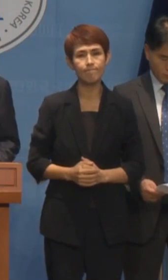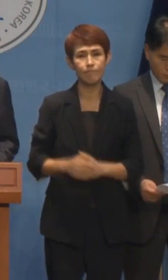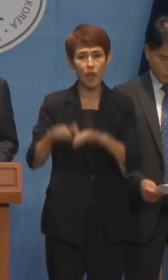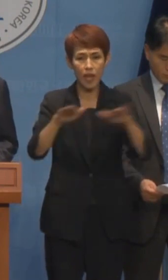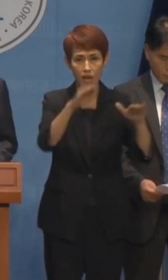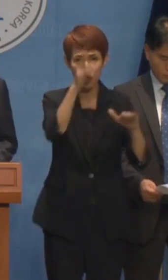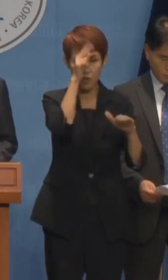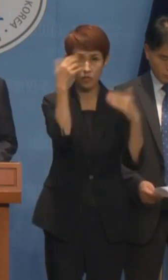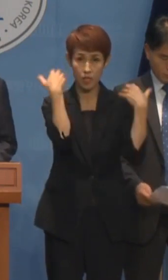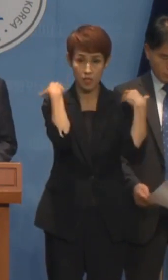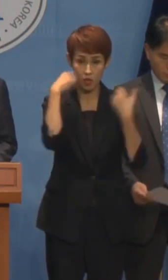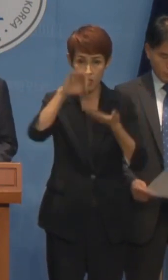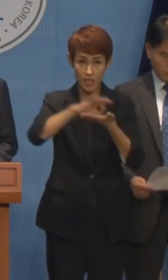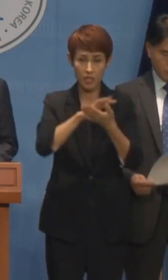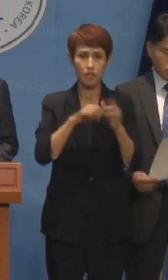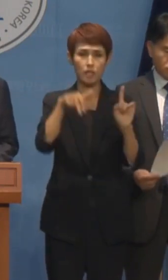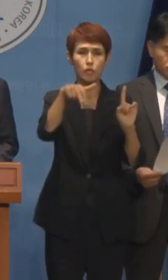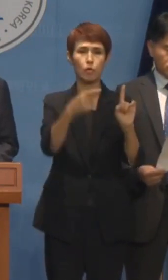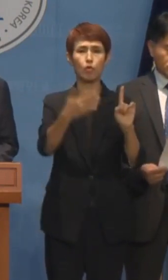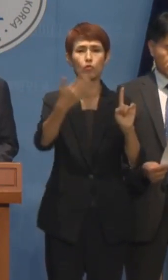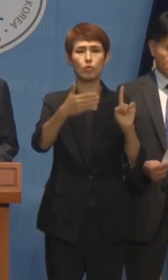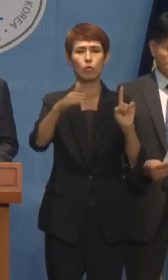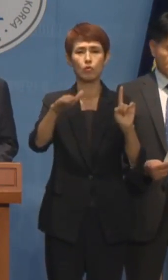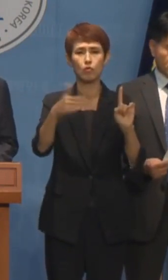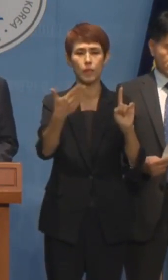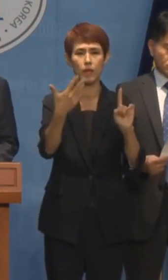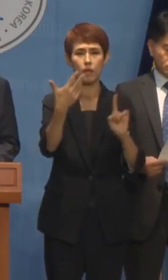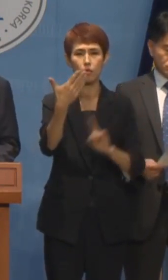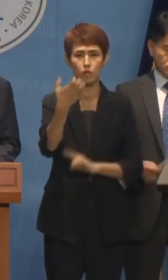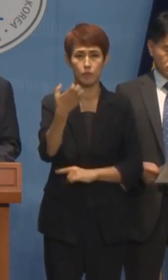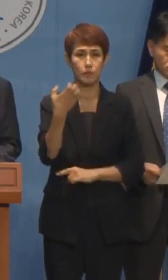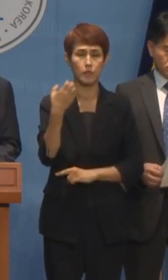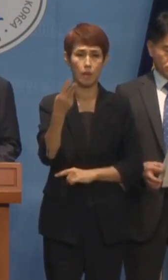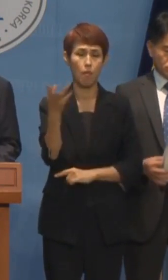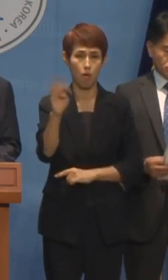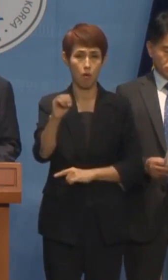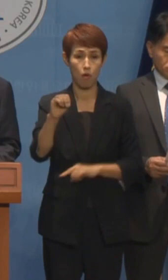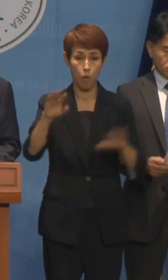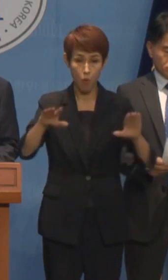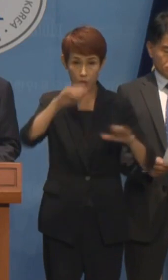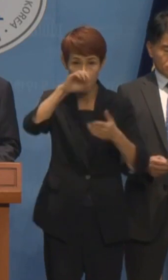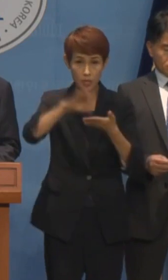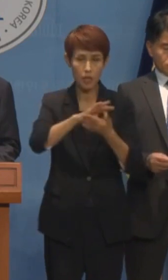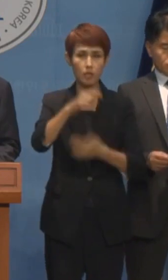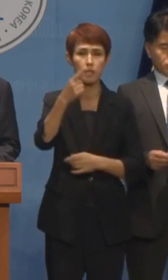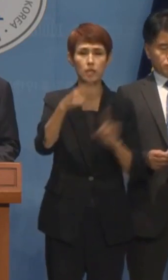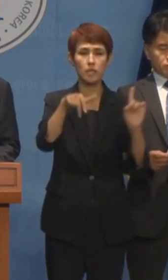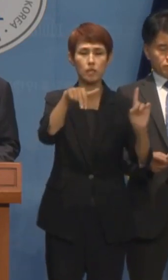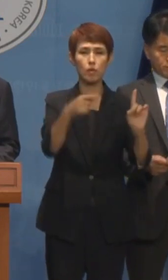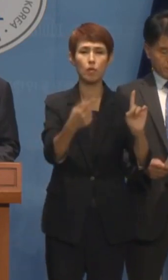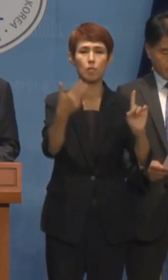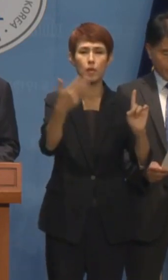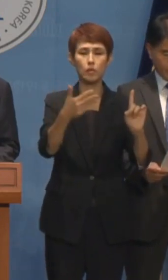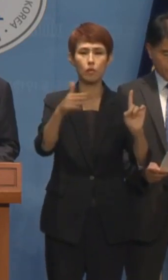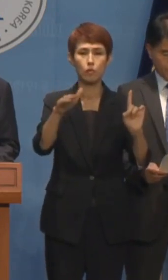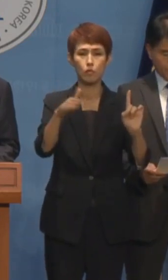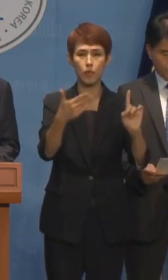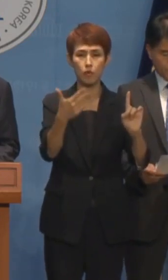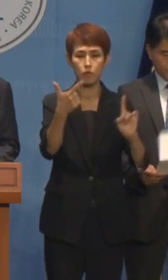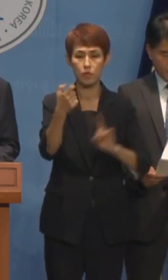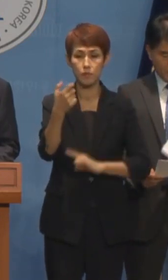해양경찰청 예산은 1조 9,923억으로 올해 예산 1조 8,967억 원